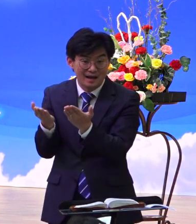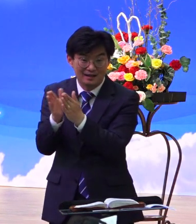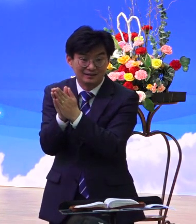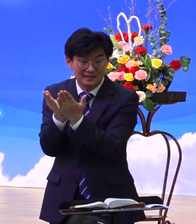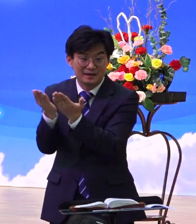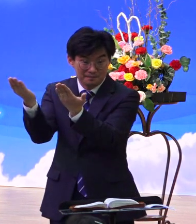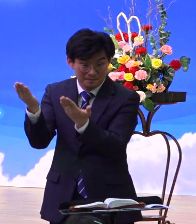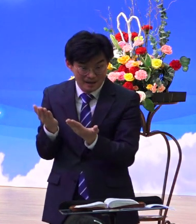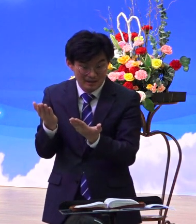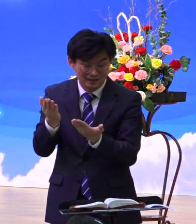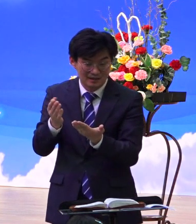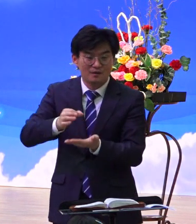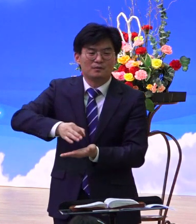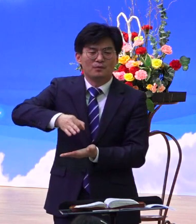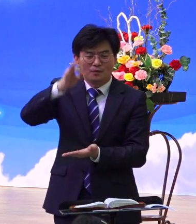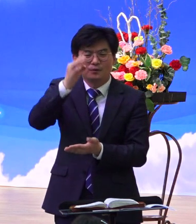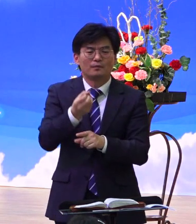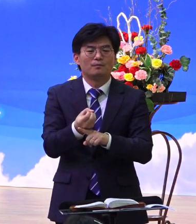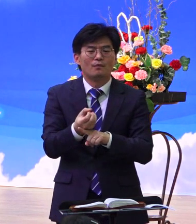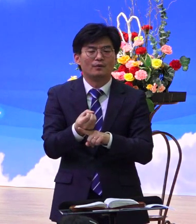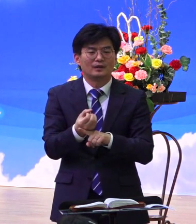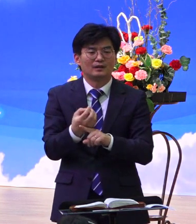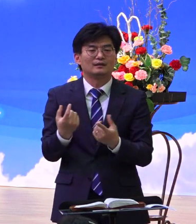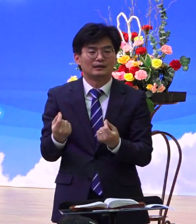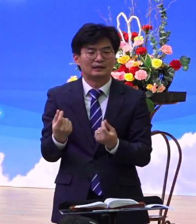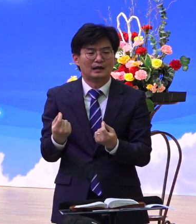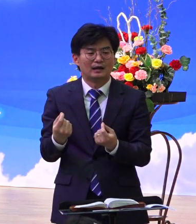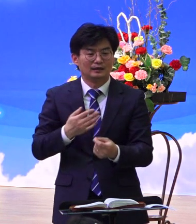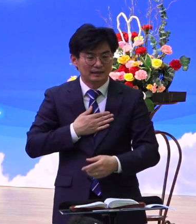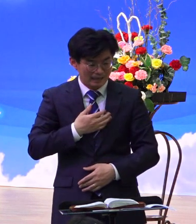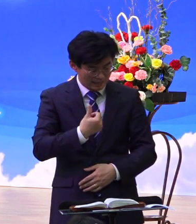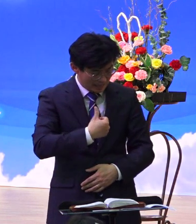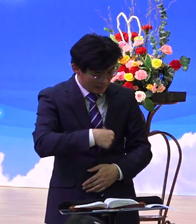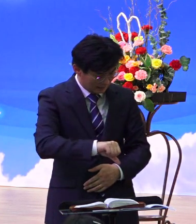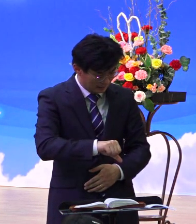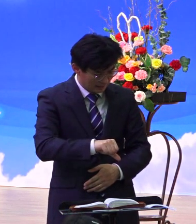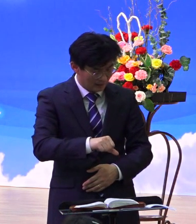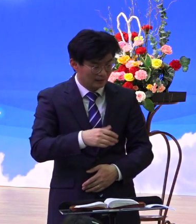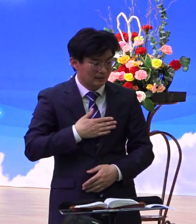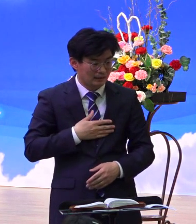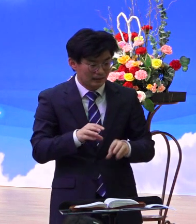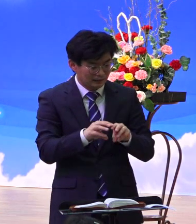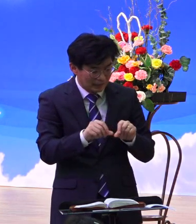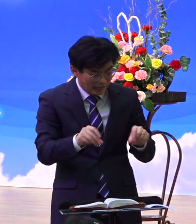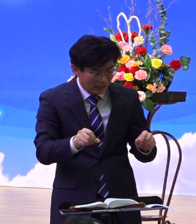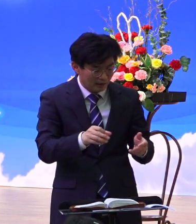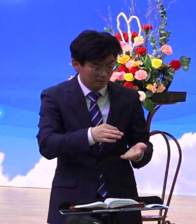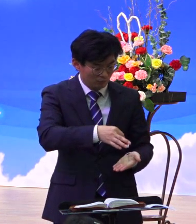집에 값진 보배다. 내가 너에게 많은 땅을 물려주는 것보다